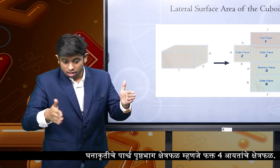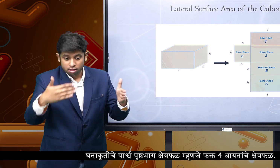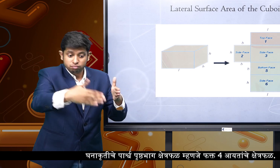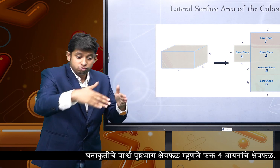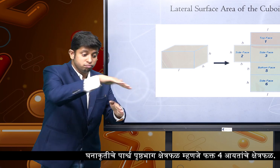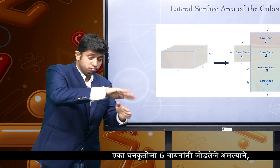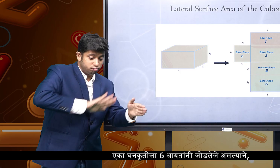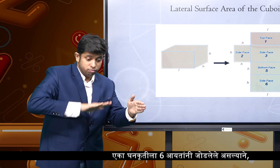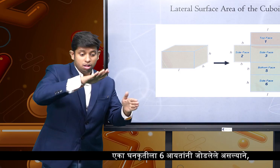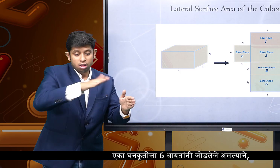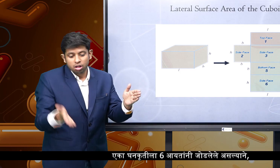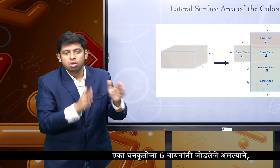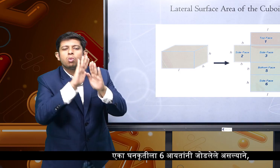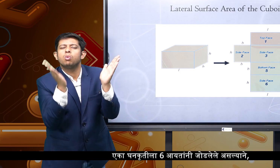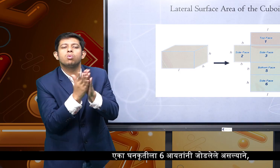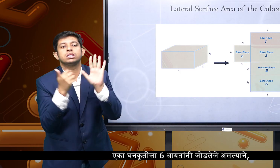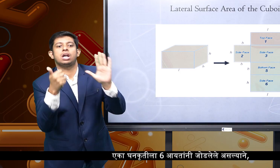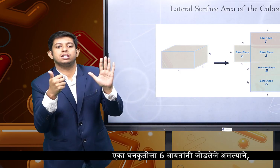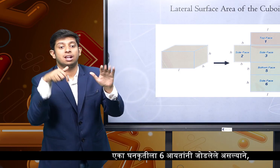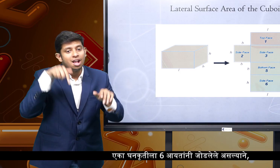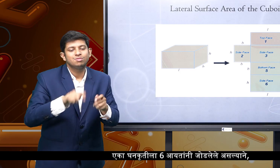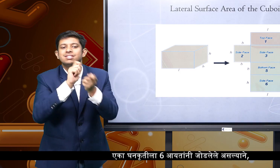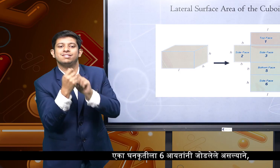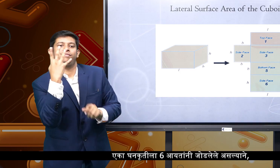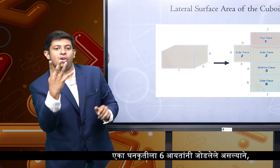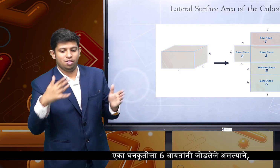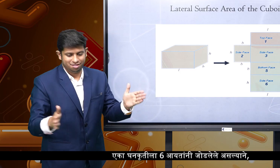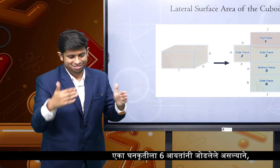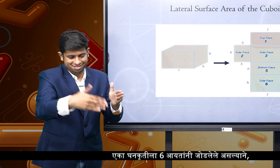क्षेत्रफळ. एका घनाकृतीला 6 आयतांनी जोडलेले असल्याने